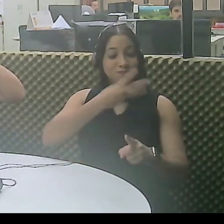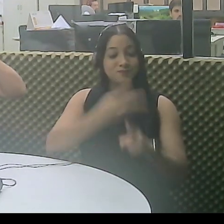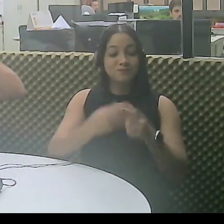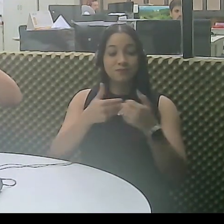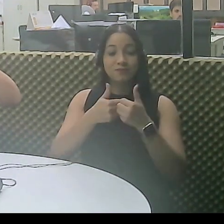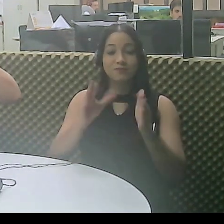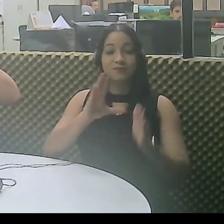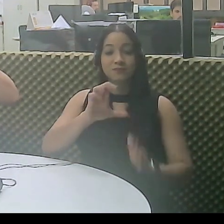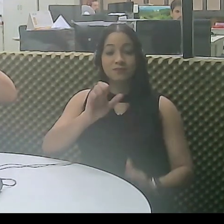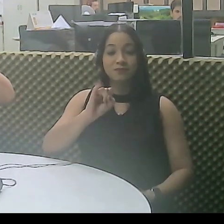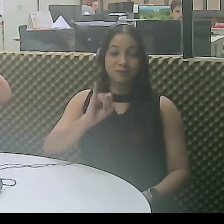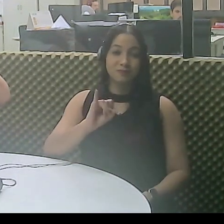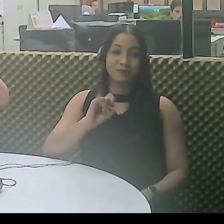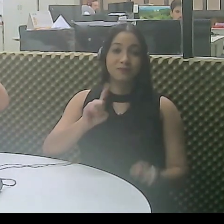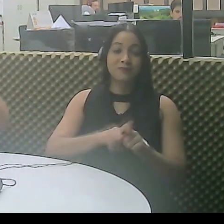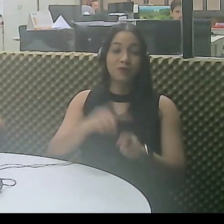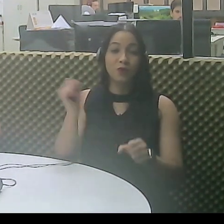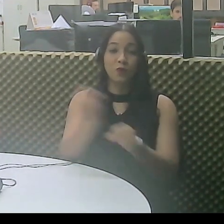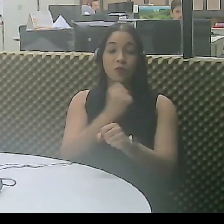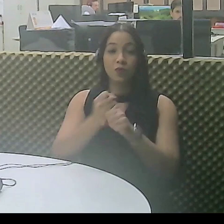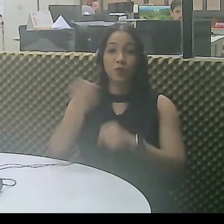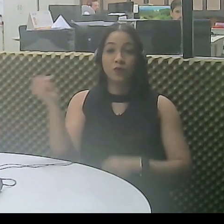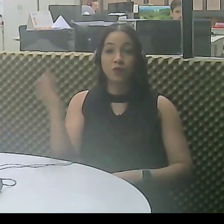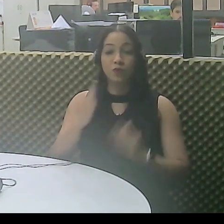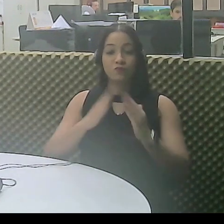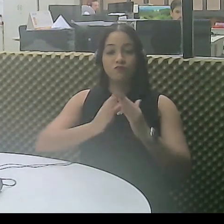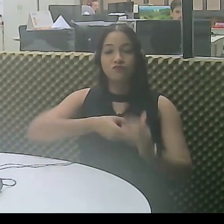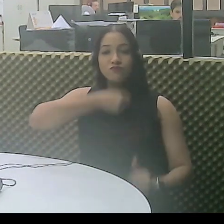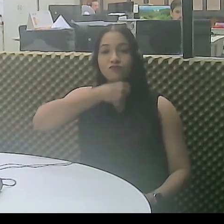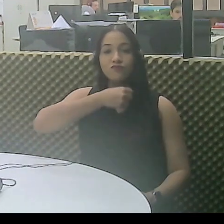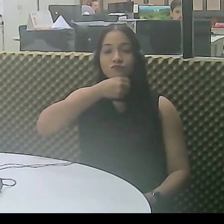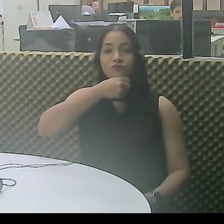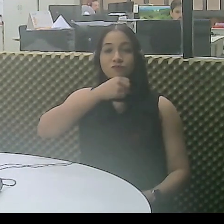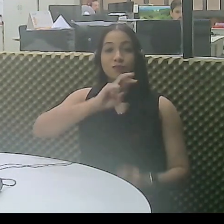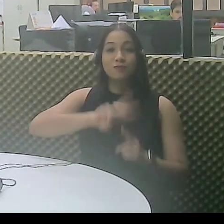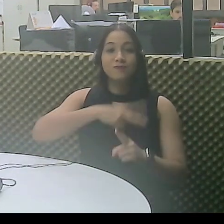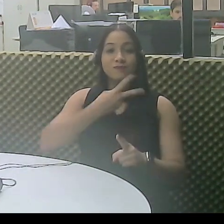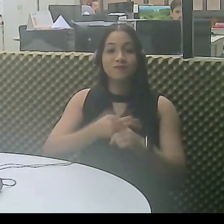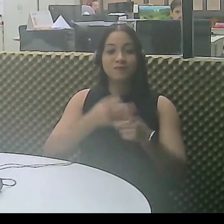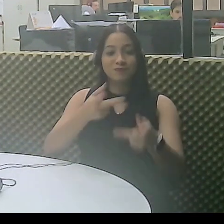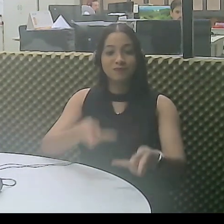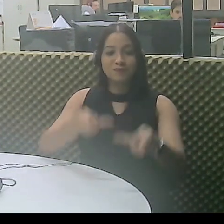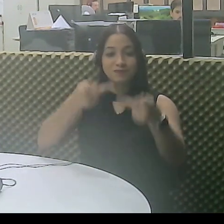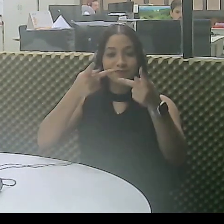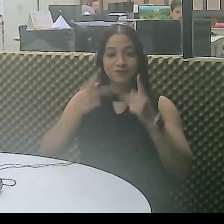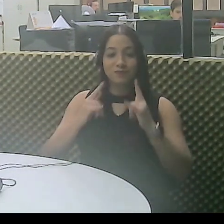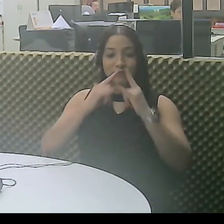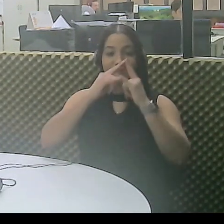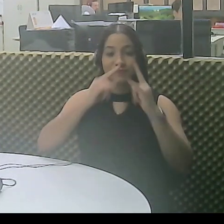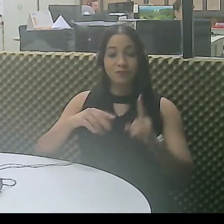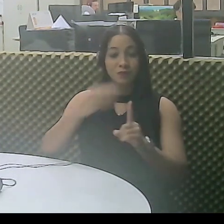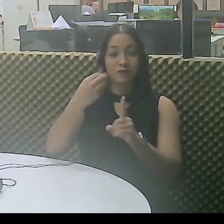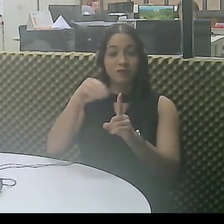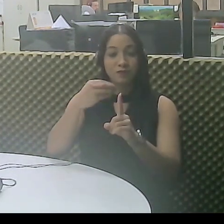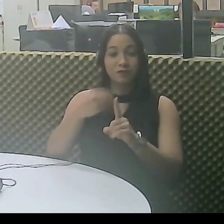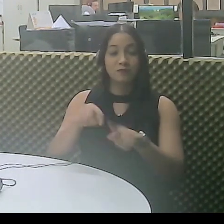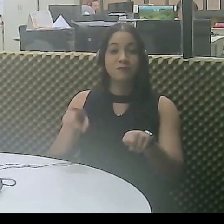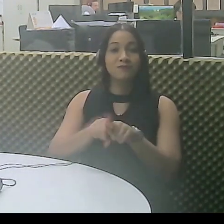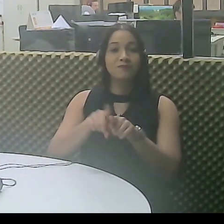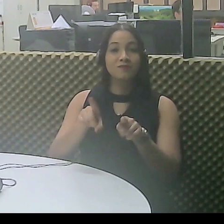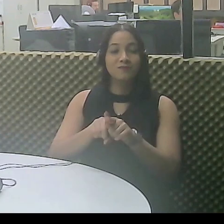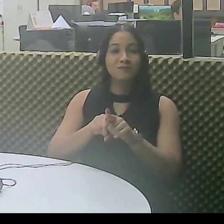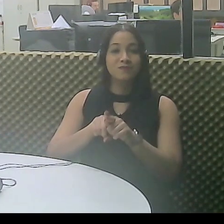três as vagas nos reais e construímos um novo condomínio do Idoso dobramos o acolhimento e abrigos para moradores de rua